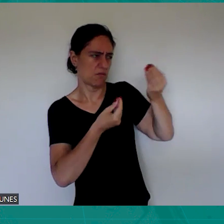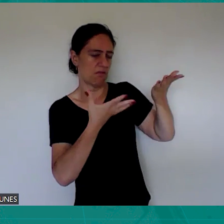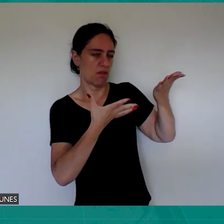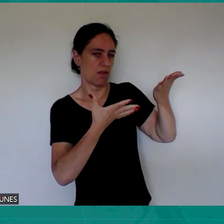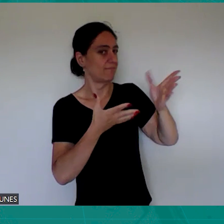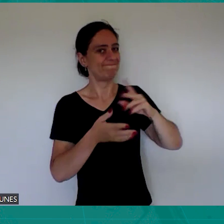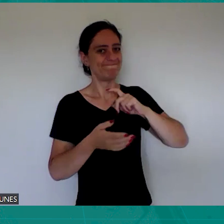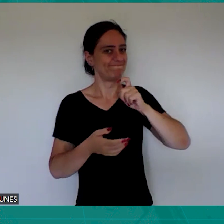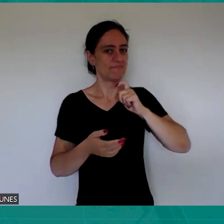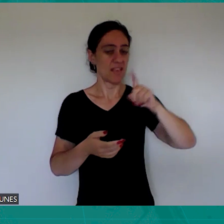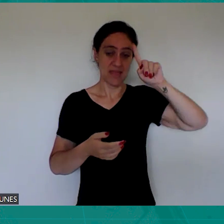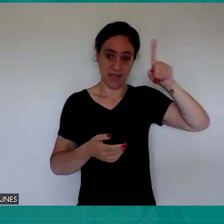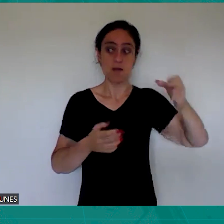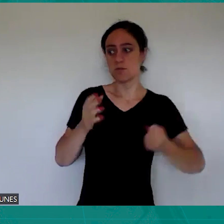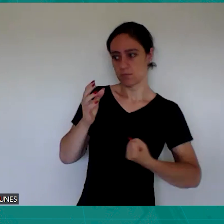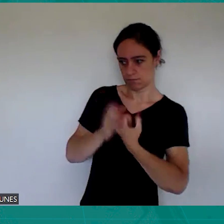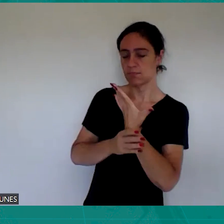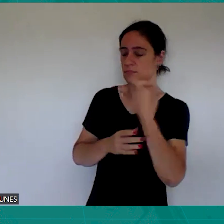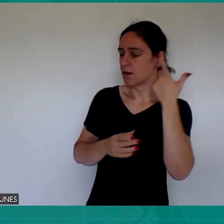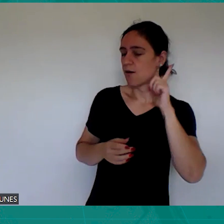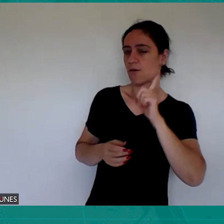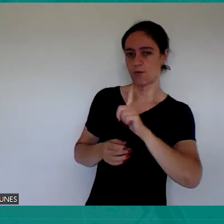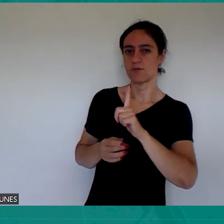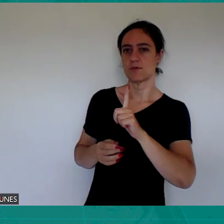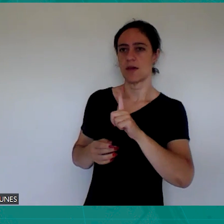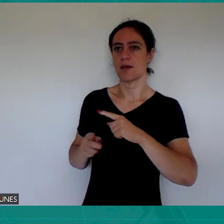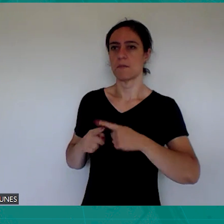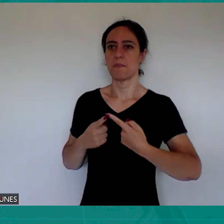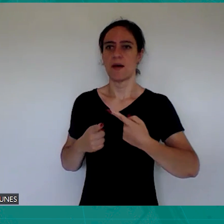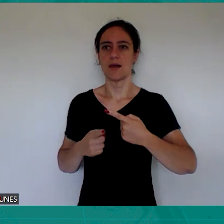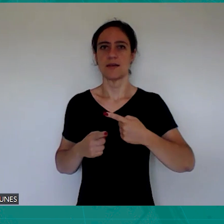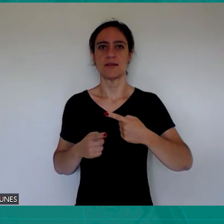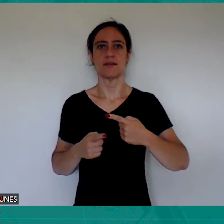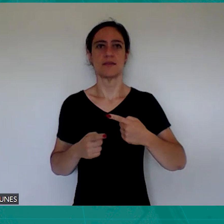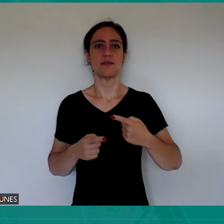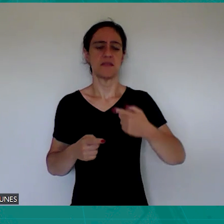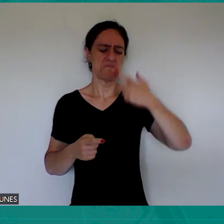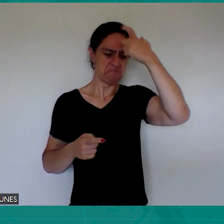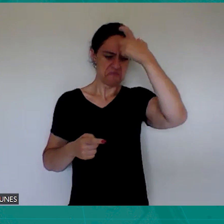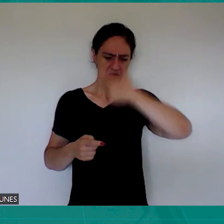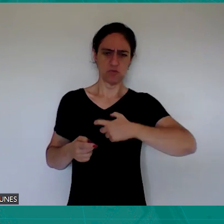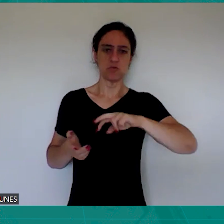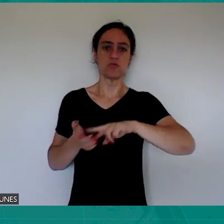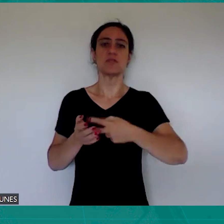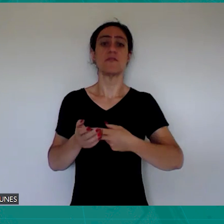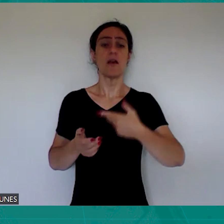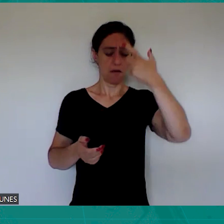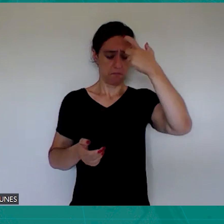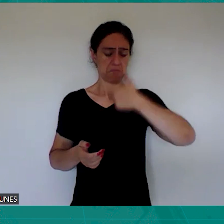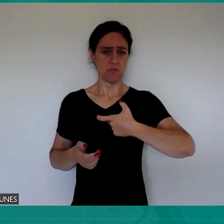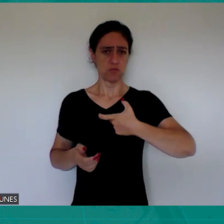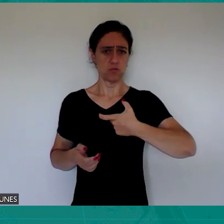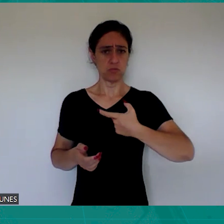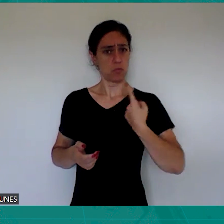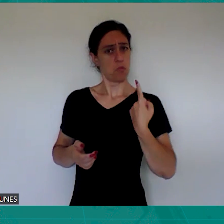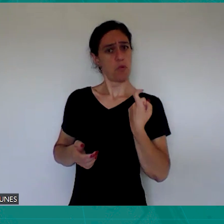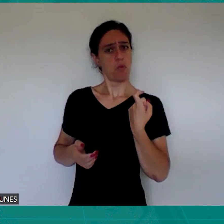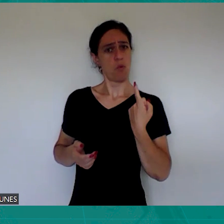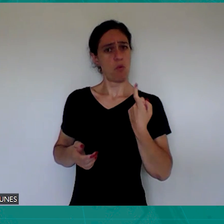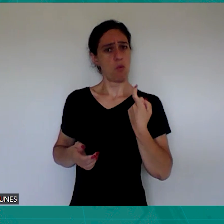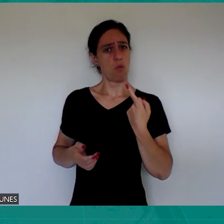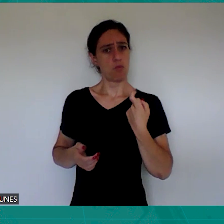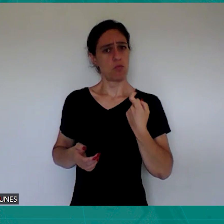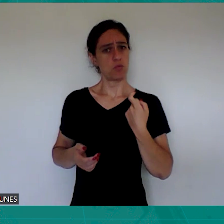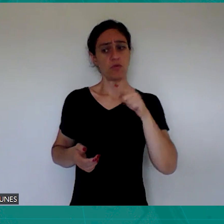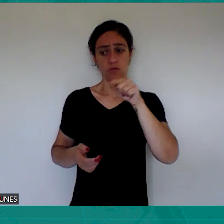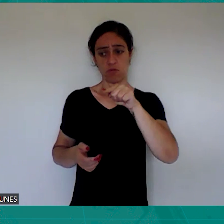da existência. O eu sou significa eu sou a própria existência. Você existe porque eu